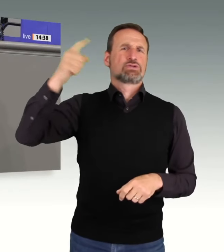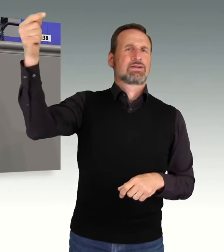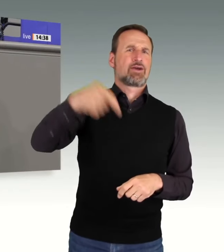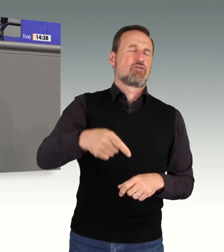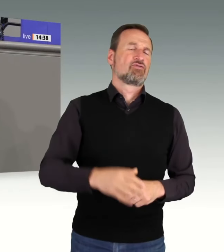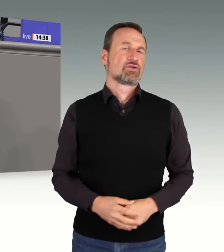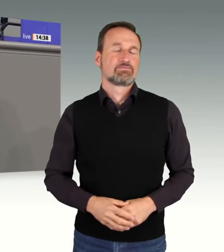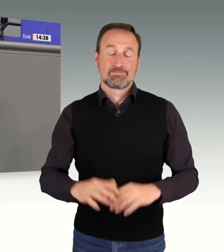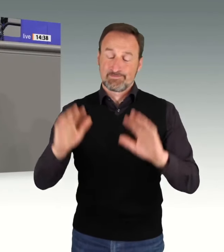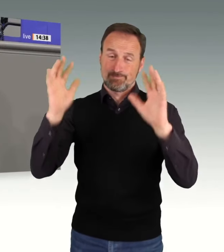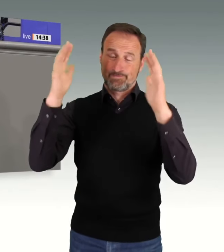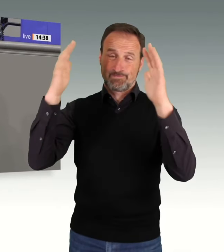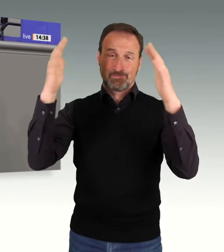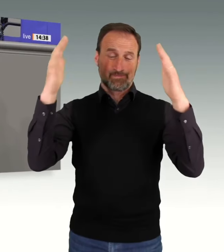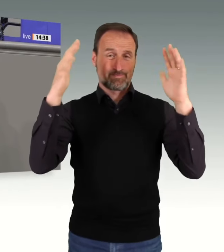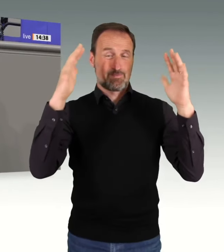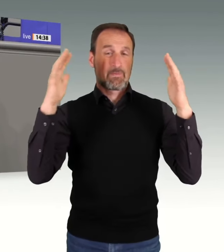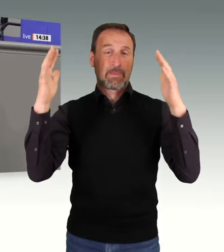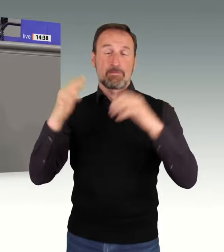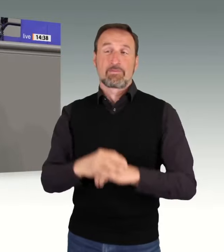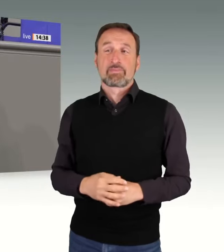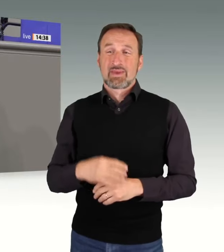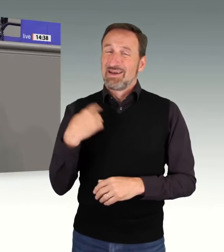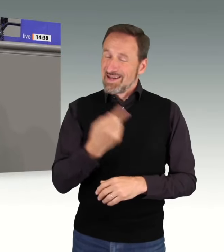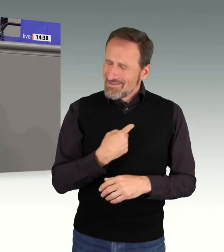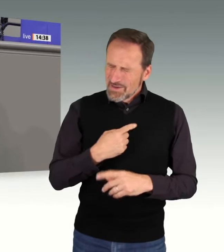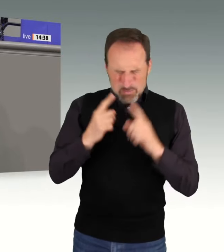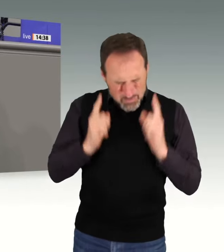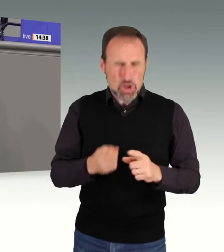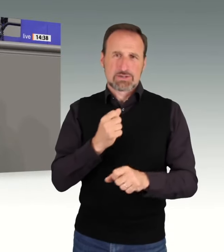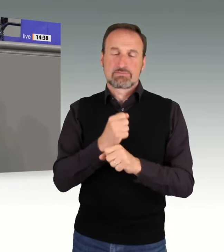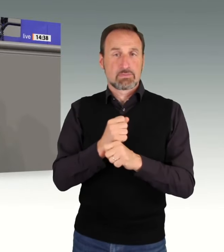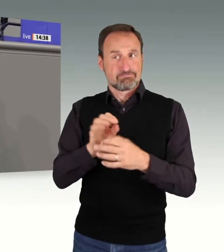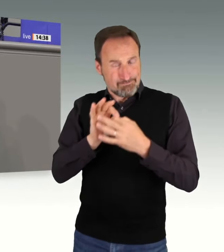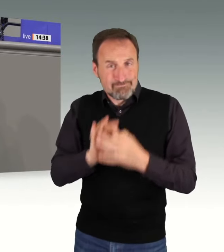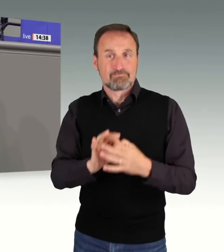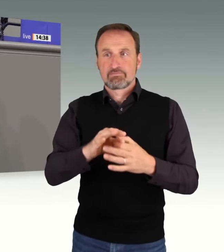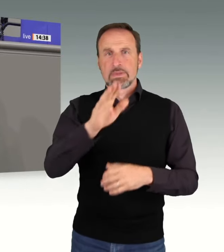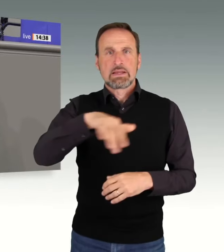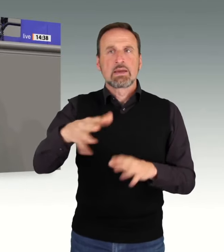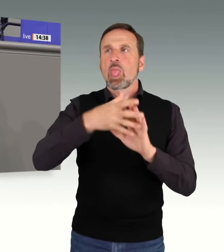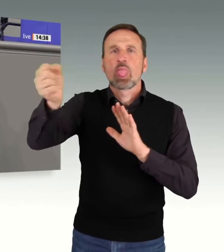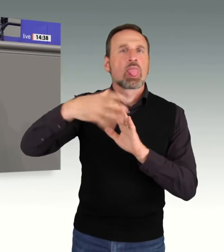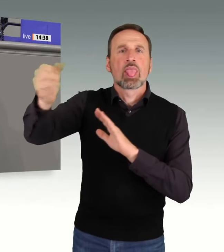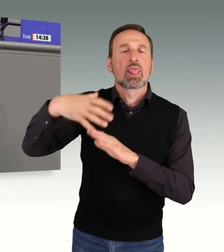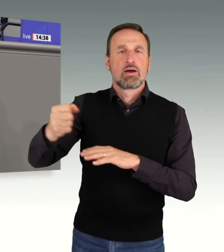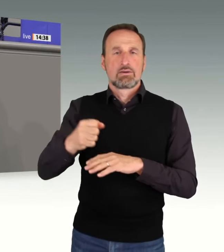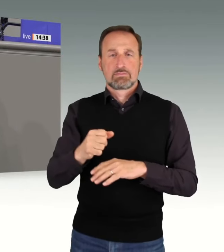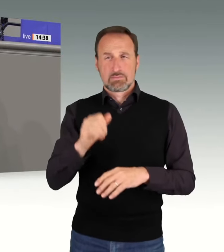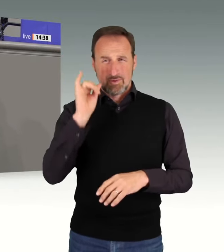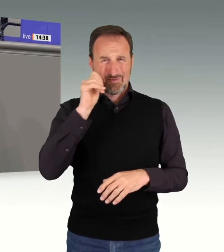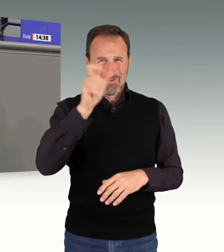Wir sind es schuldig, auch den verschleppten Kindern, den vergewaltigten Frauen und den ermordeten Zivilistinnen und